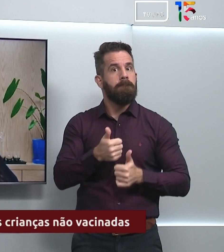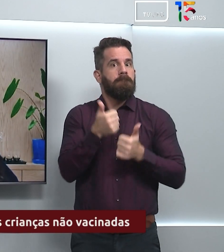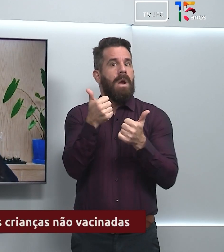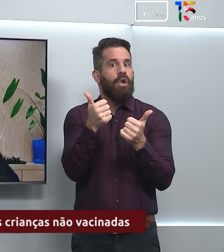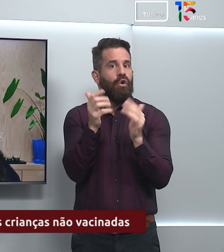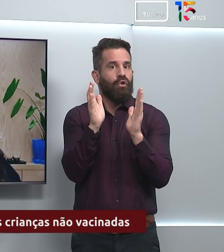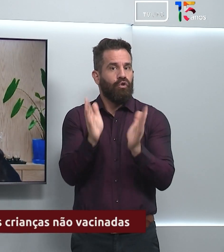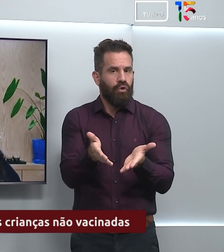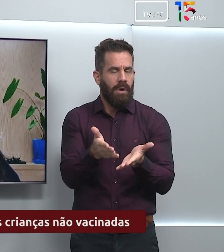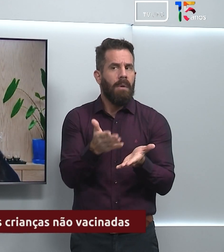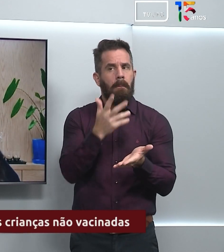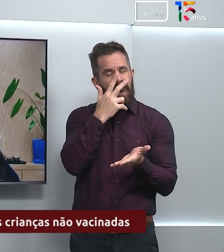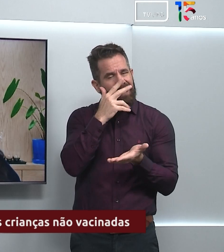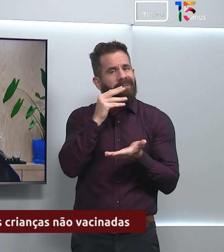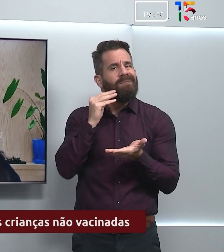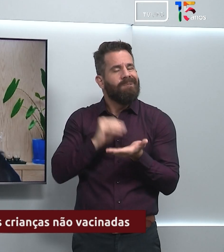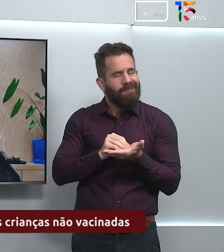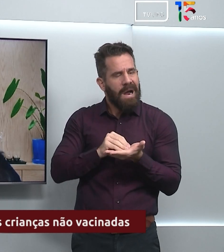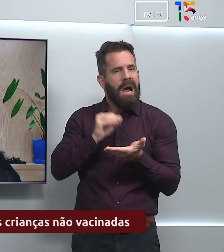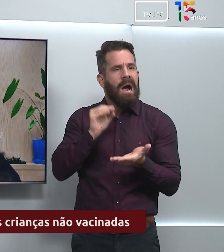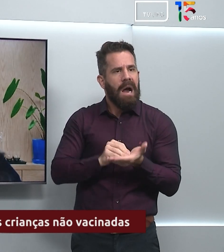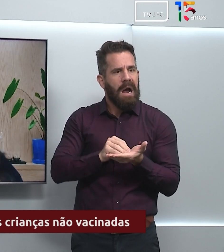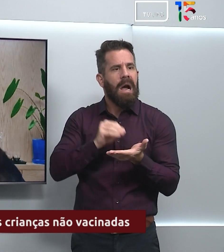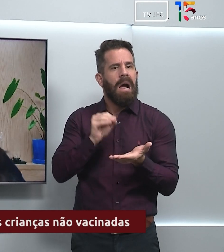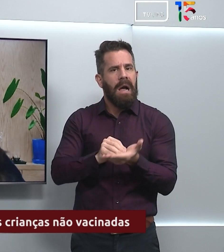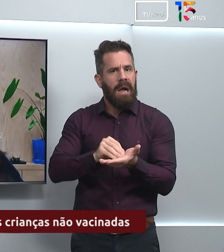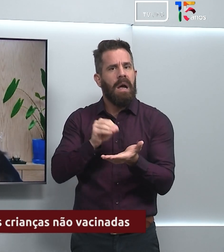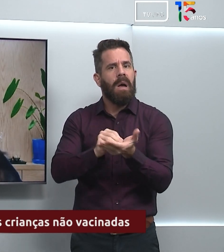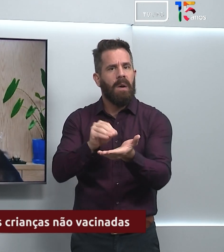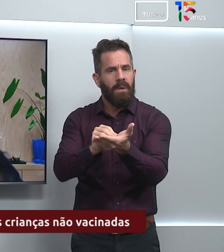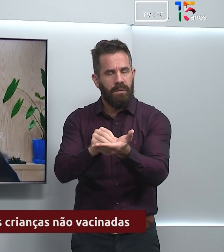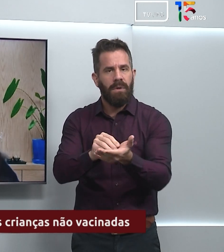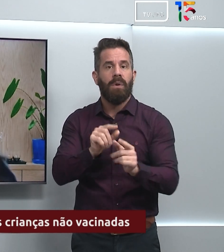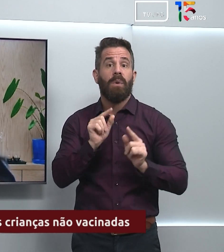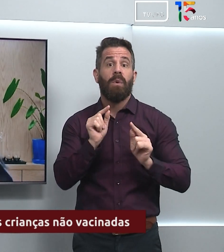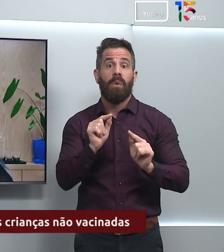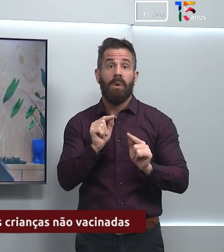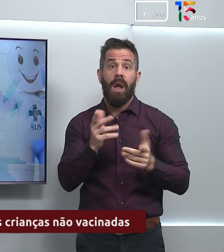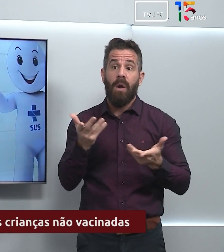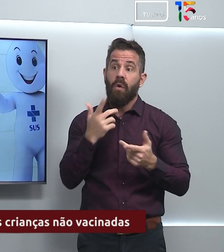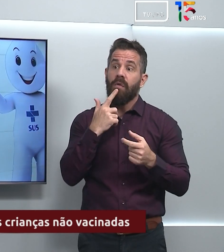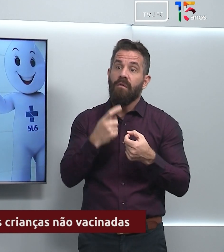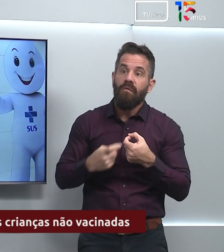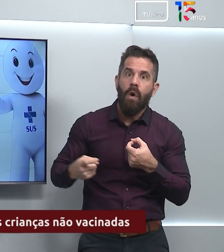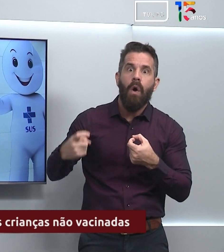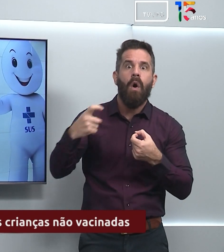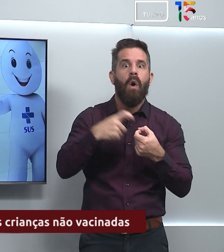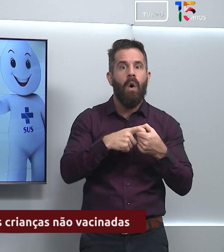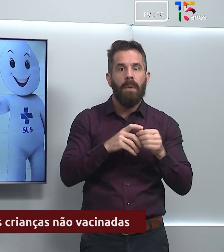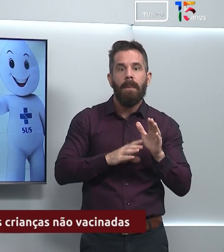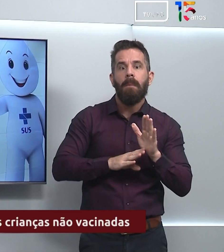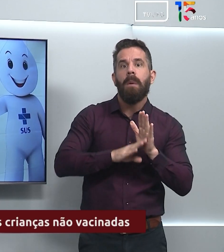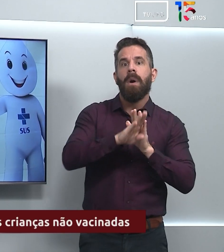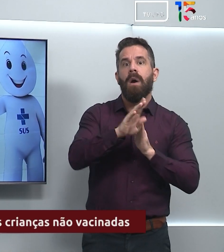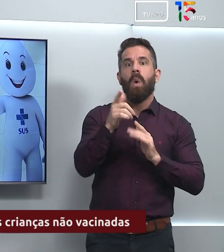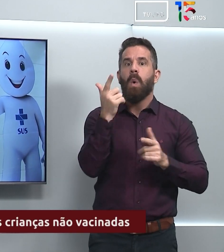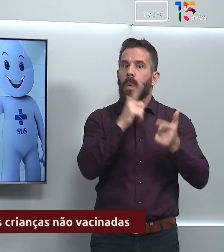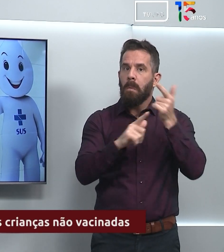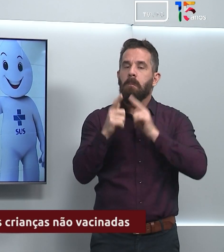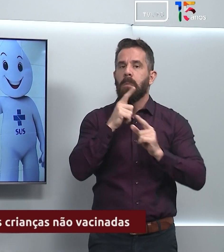né? Ainda sutil, mas a gente está começando a resgatar aí as coberturas vacinais e as metas